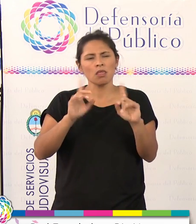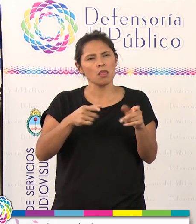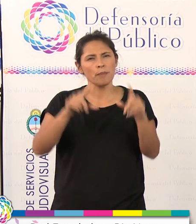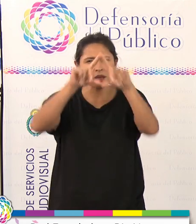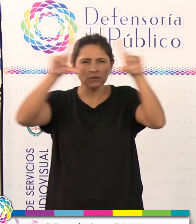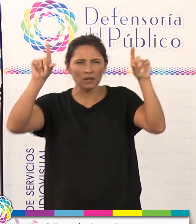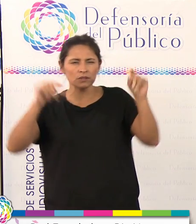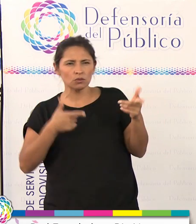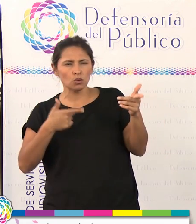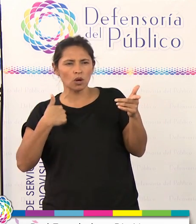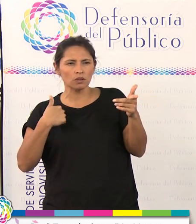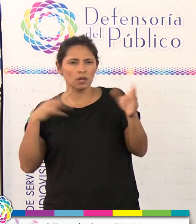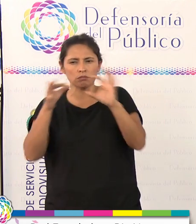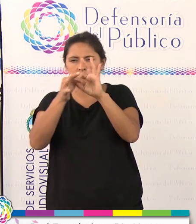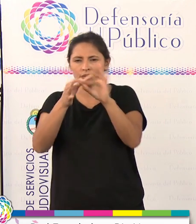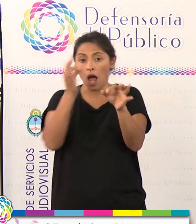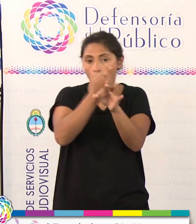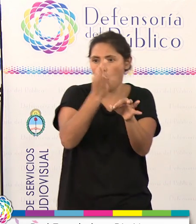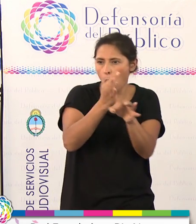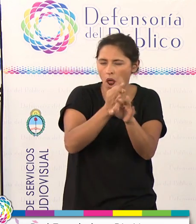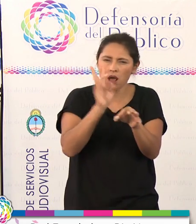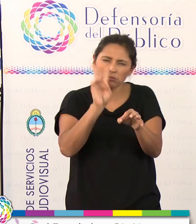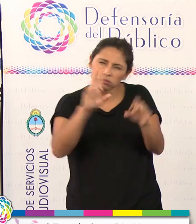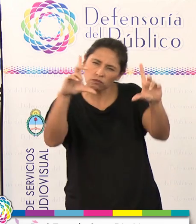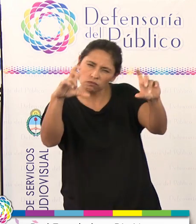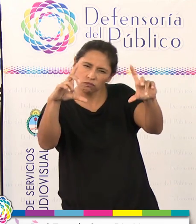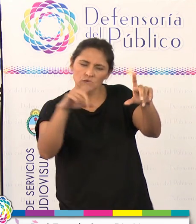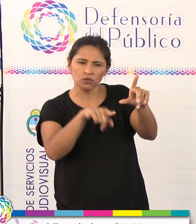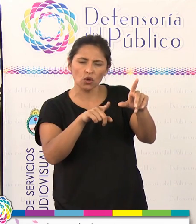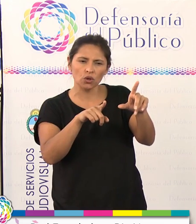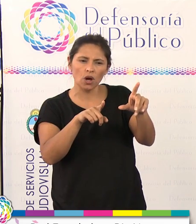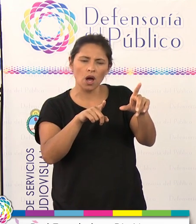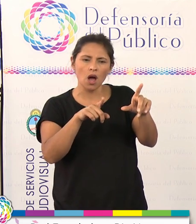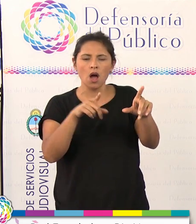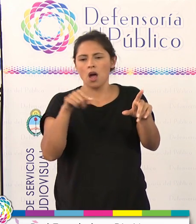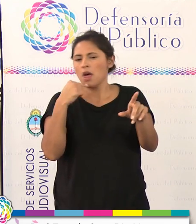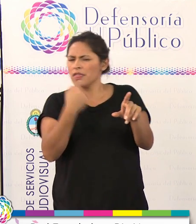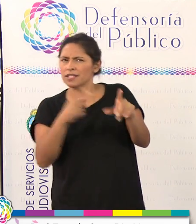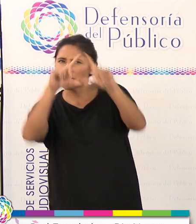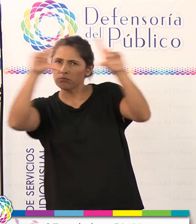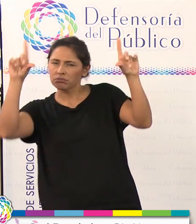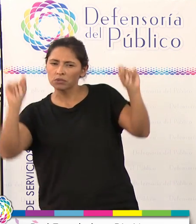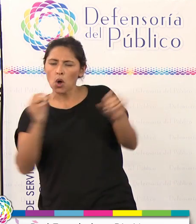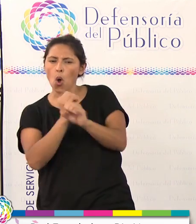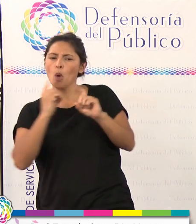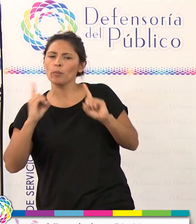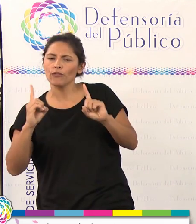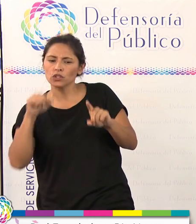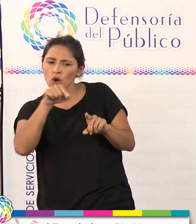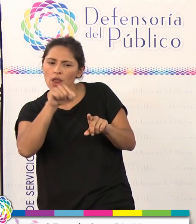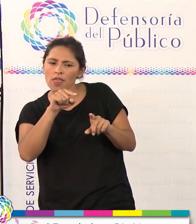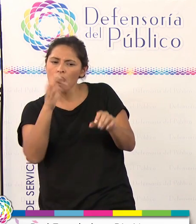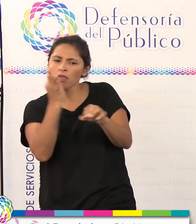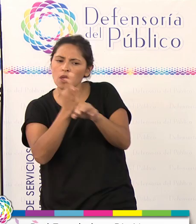escuela directamente, se mostraba la fachada, el frente de la escuela, y se decía: los docentes de este SEM, de este Centro de Educación Media, y